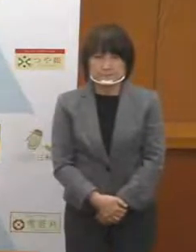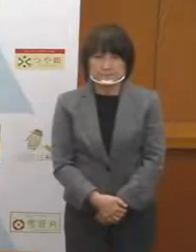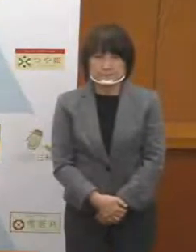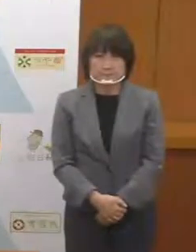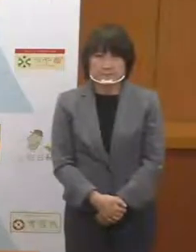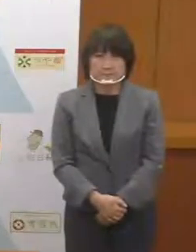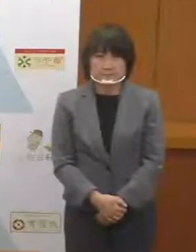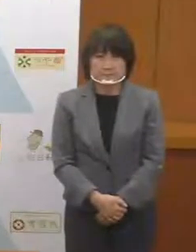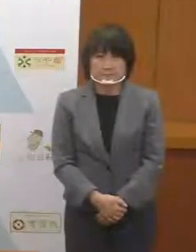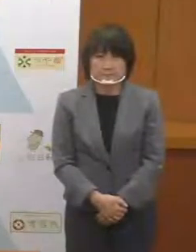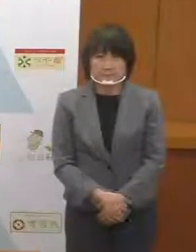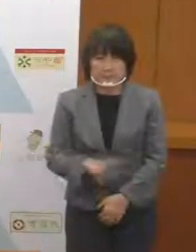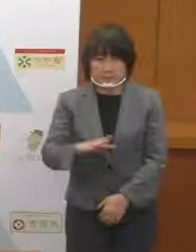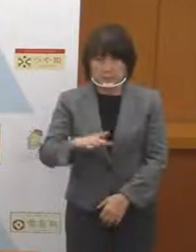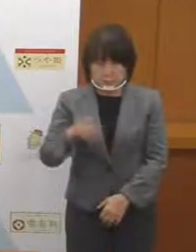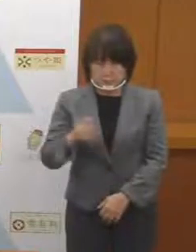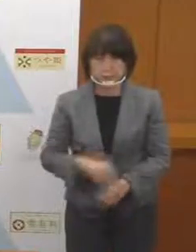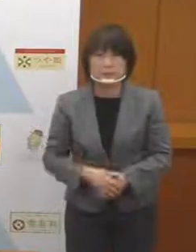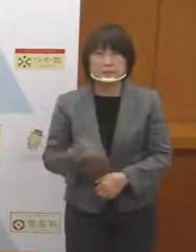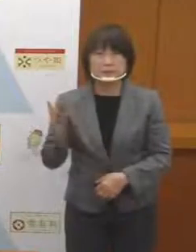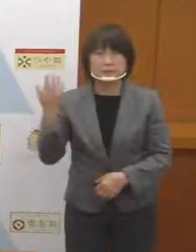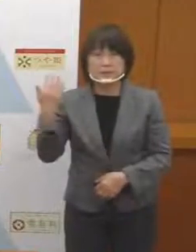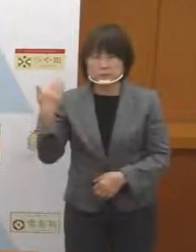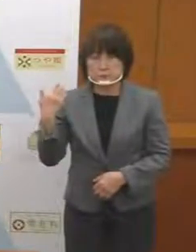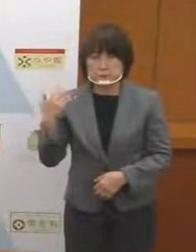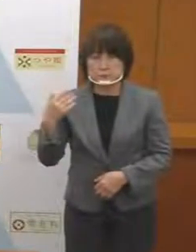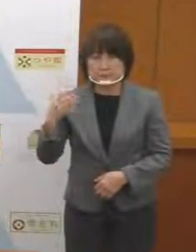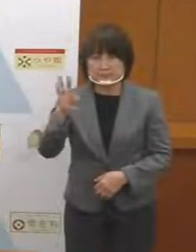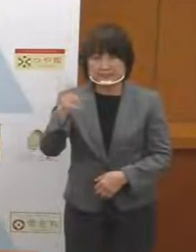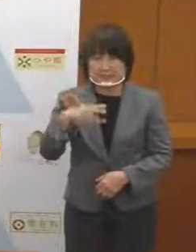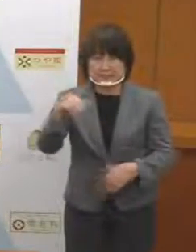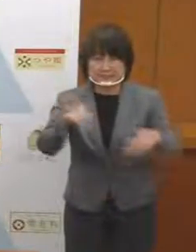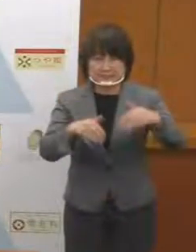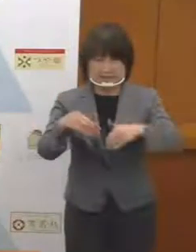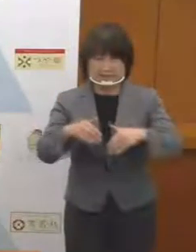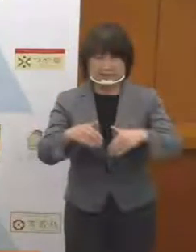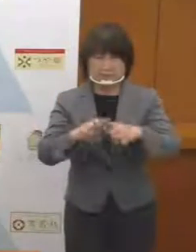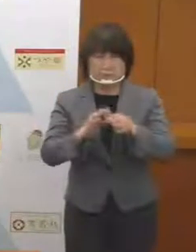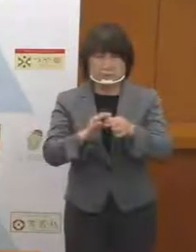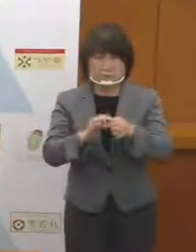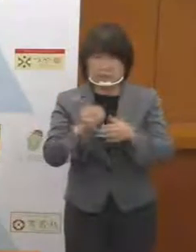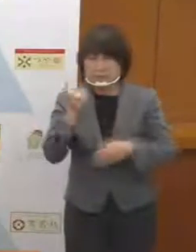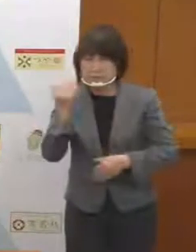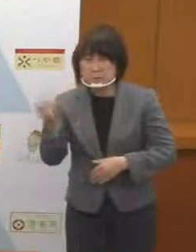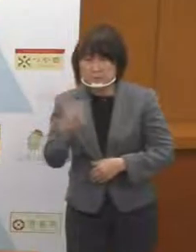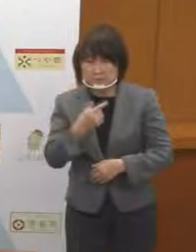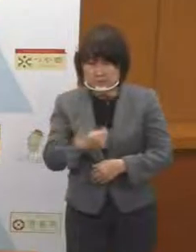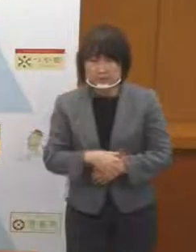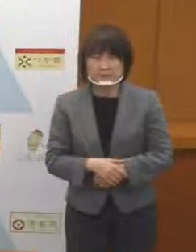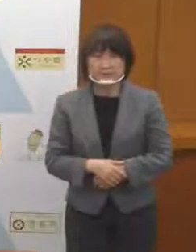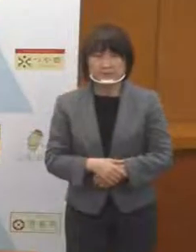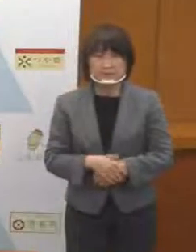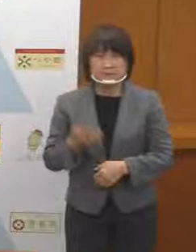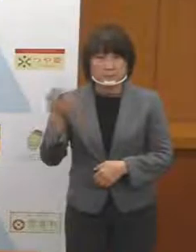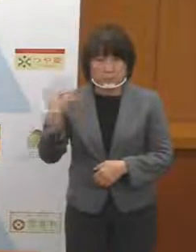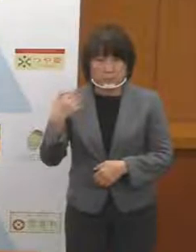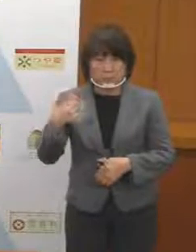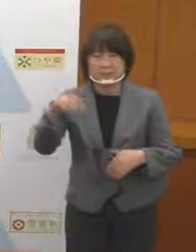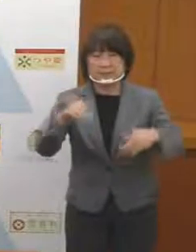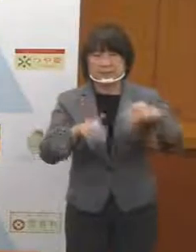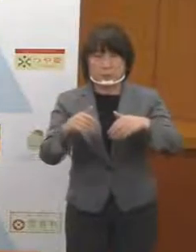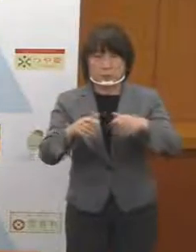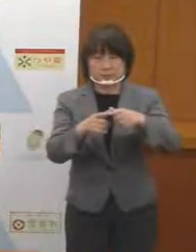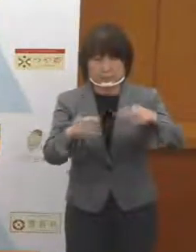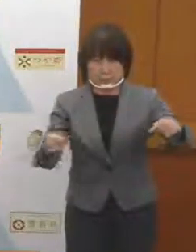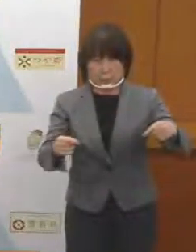ます混ぜですねあの昨日の参議院選挙について浮かせてくださいえっと昨日の参議院選挙まで